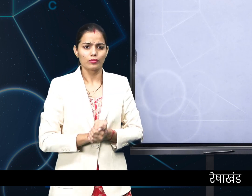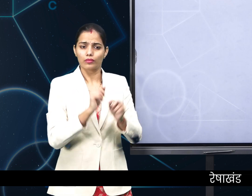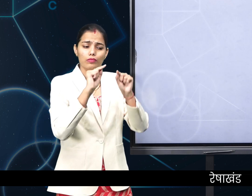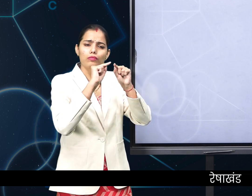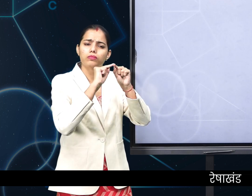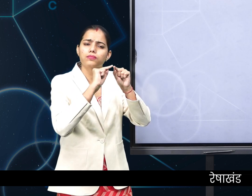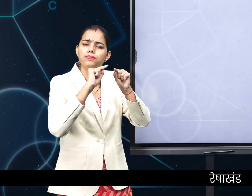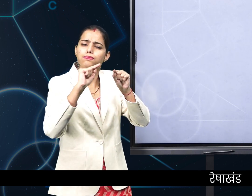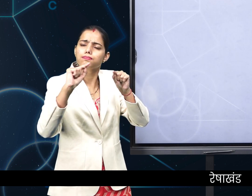रेषाखंड,